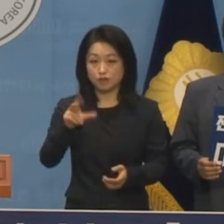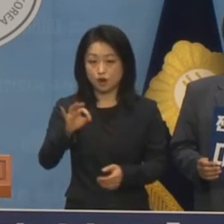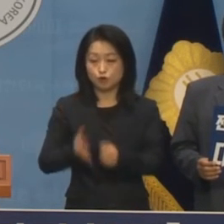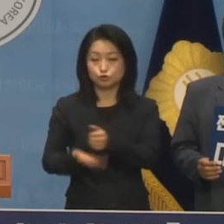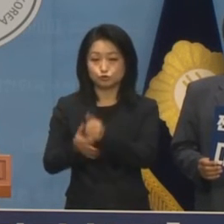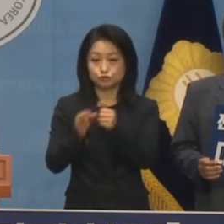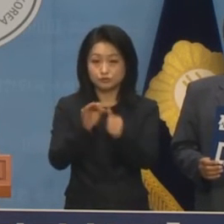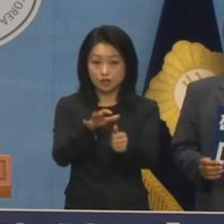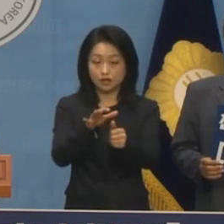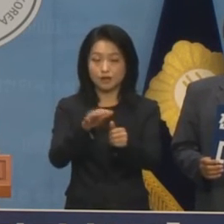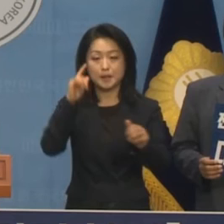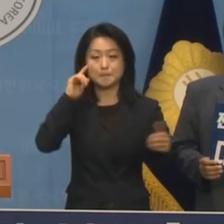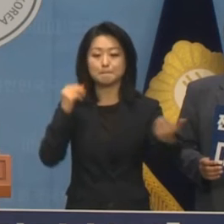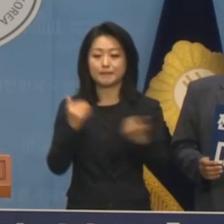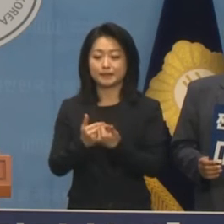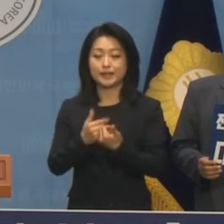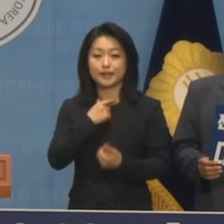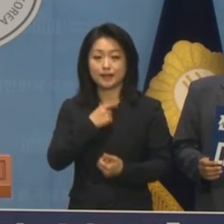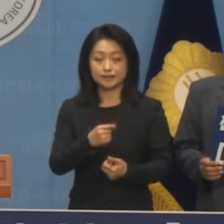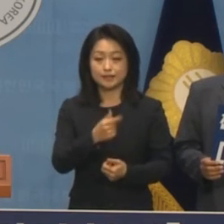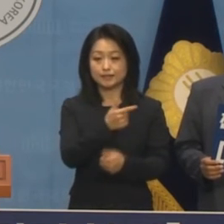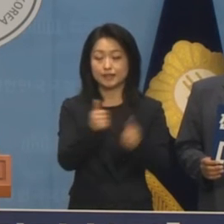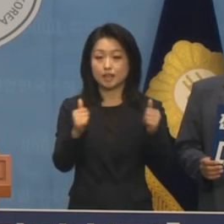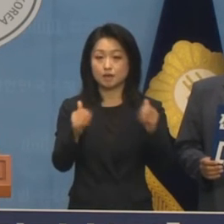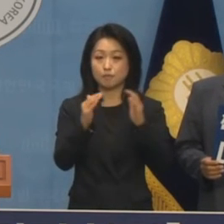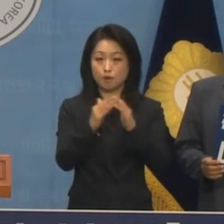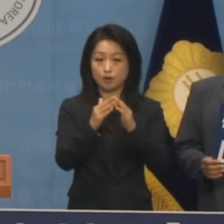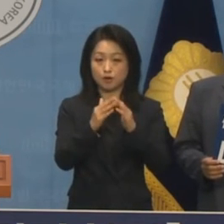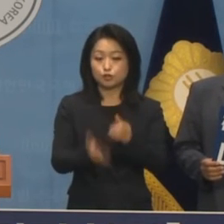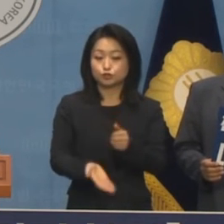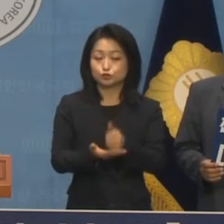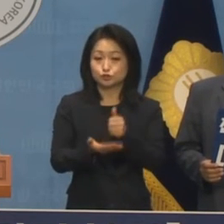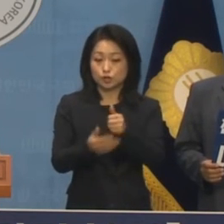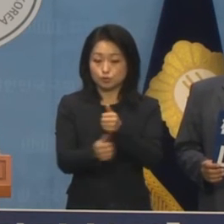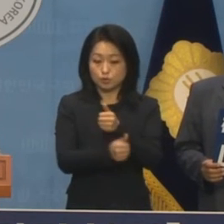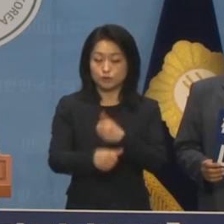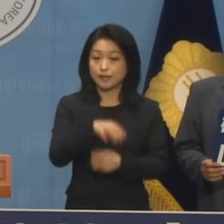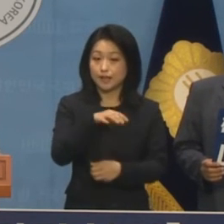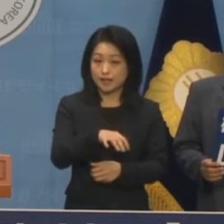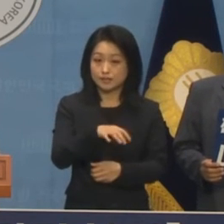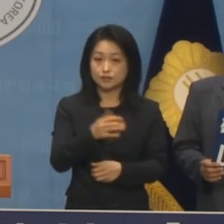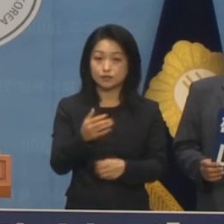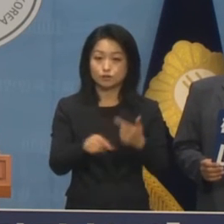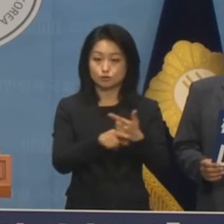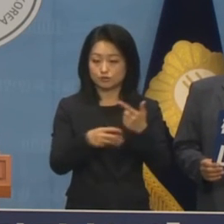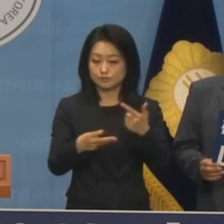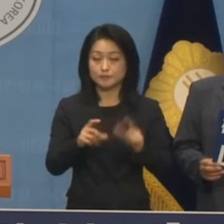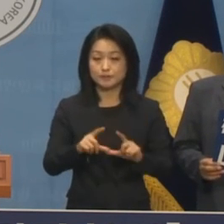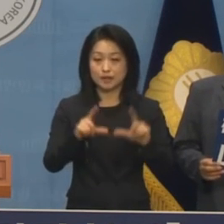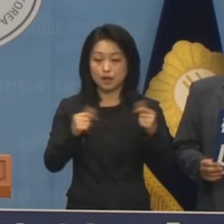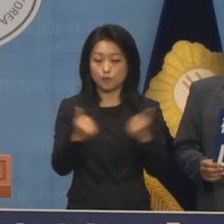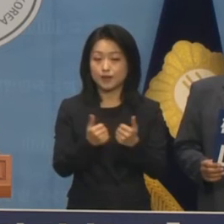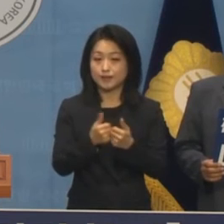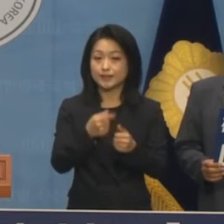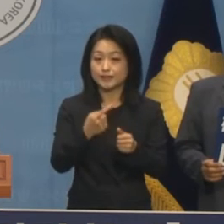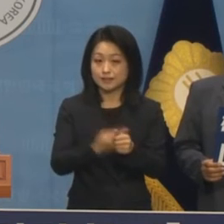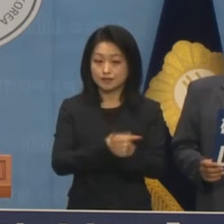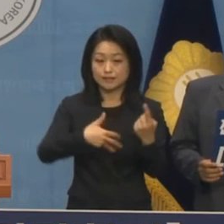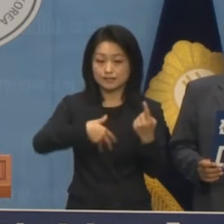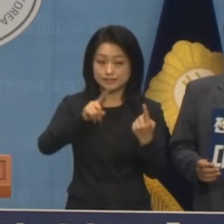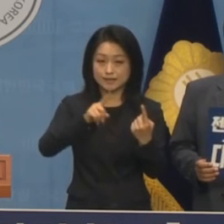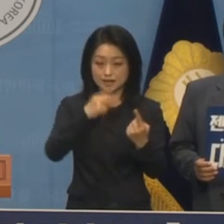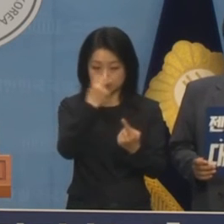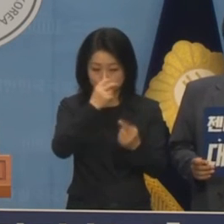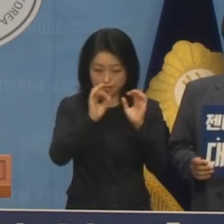추천 강력 반대한다. 대법원 대법관 후보 추천위원회가 지난 6월 13일 회의를 열고 1차